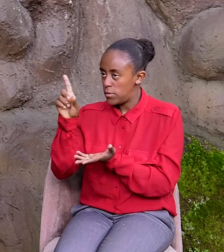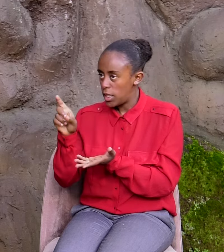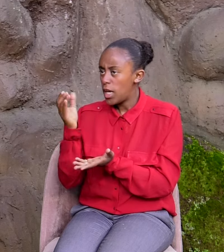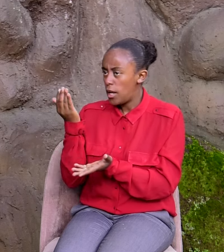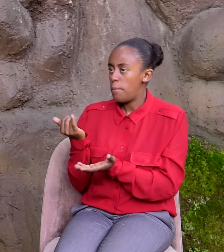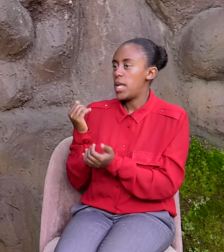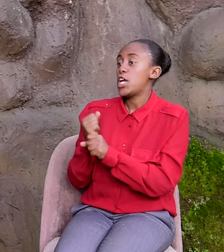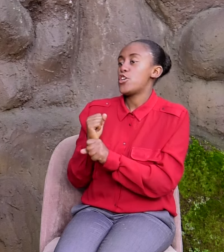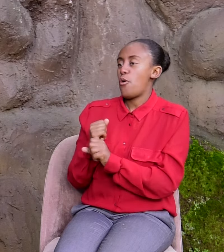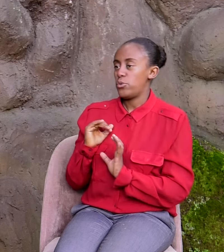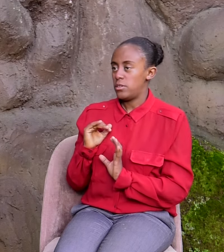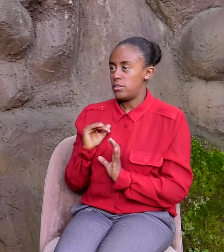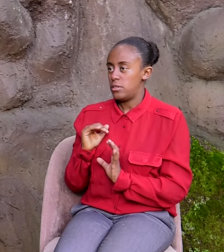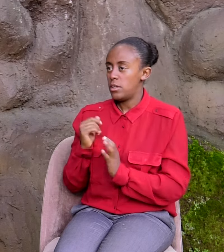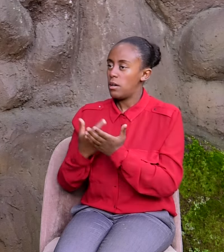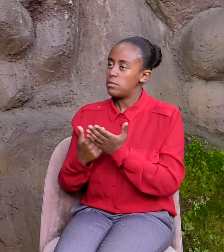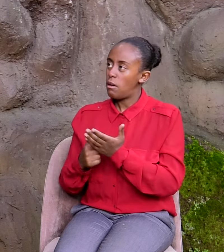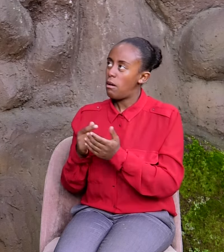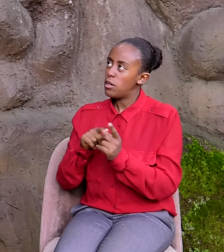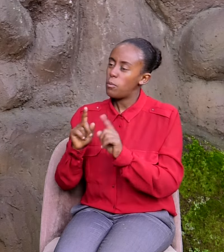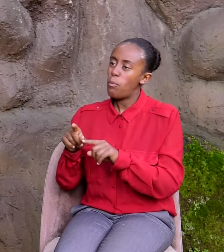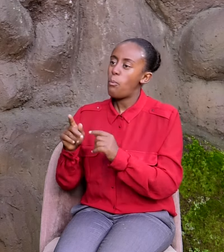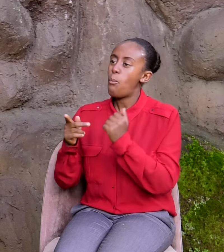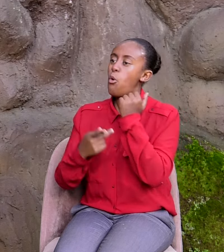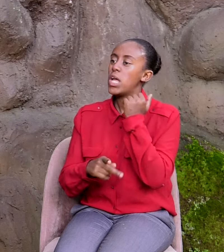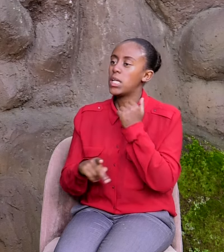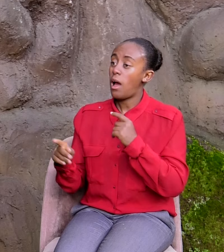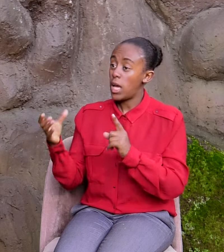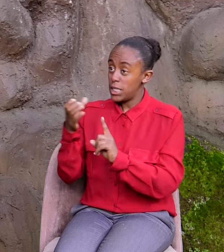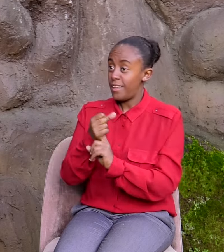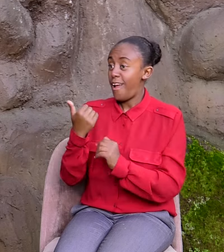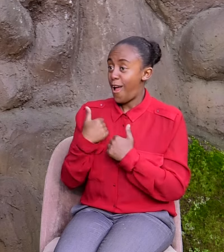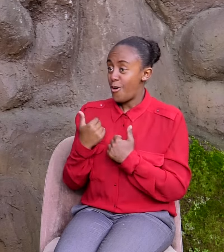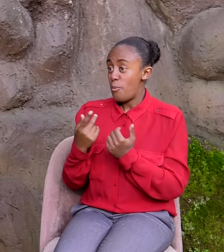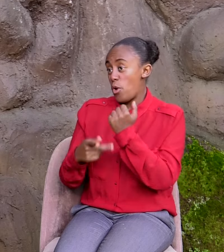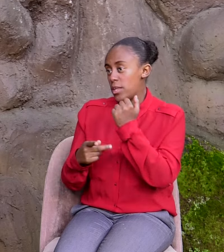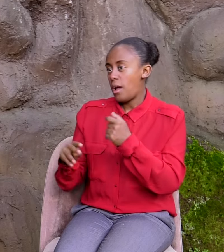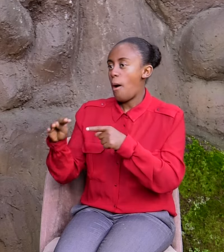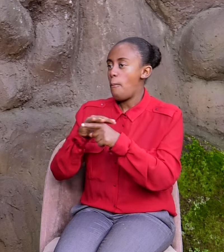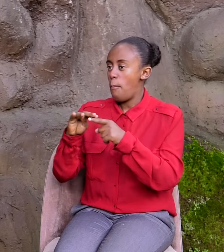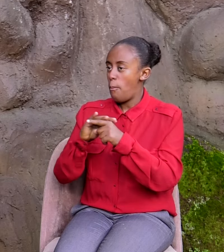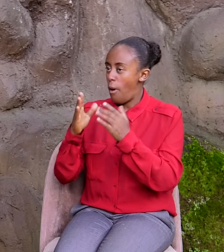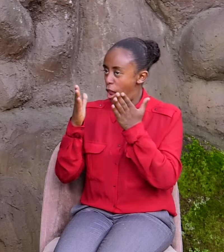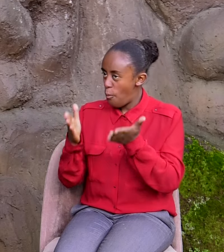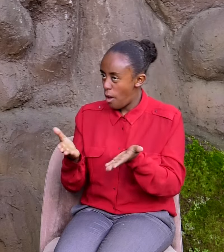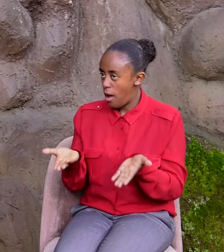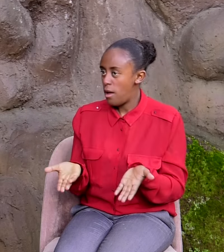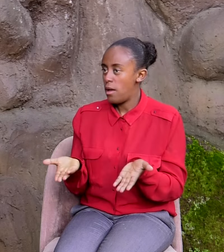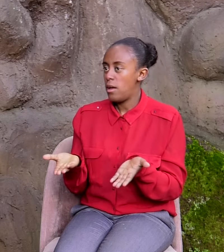ጠይቄ ነበር የሰራሁት። ከዛ ደግሞ በተለይ የፖለቲካ ይዘት ያለው ጉዳይ ስለሆነ የፖለቲካ ባለሙያዎችን፣